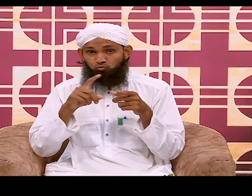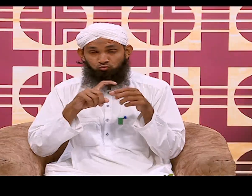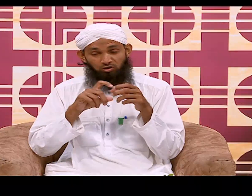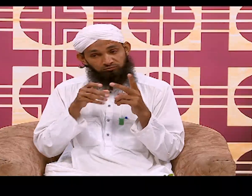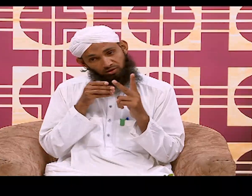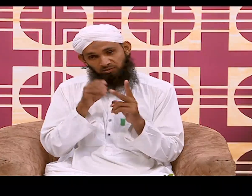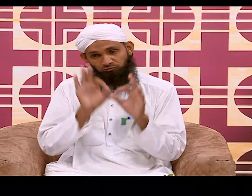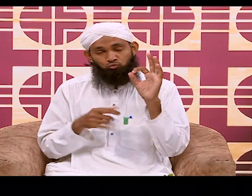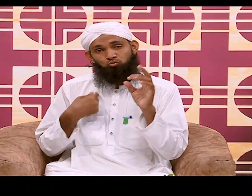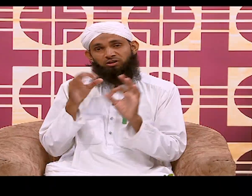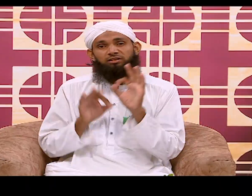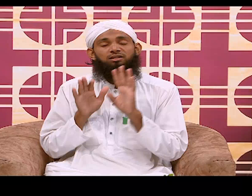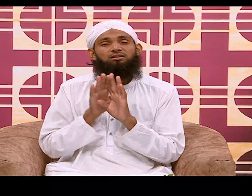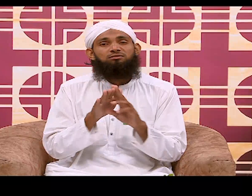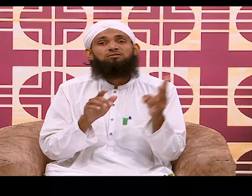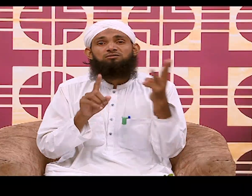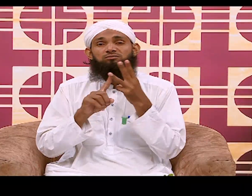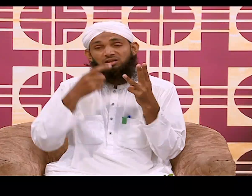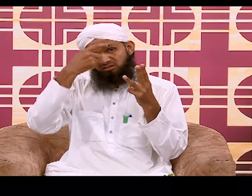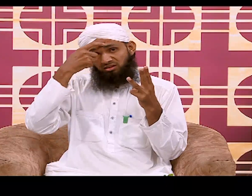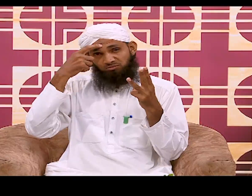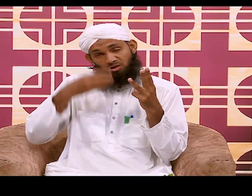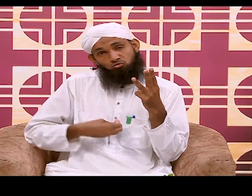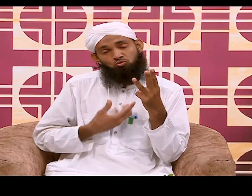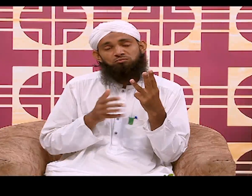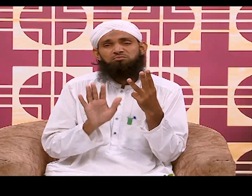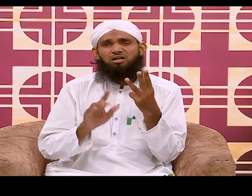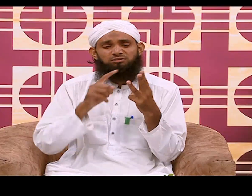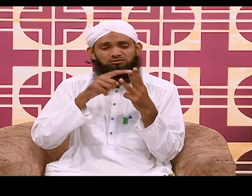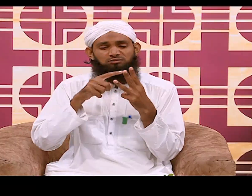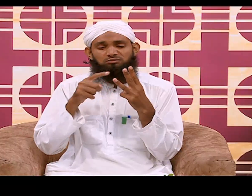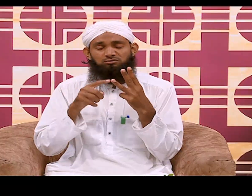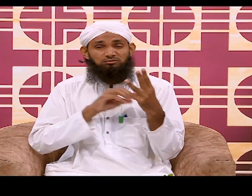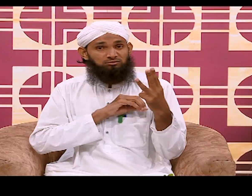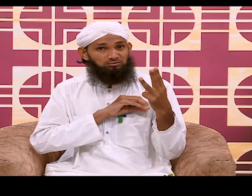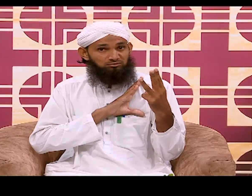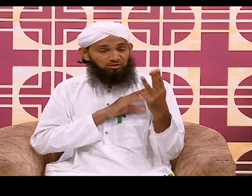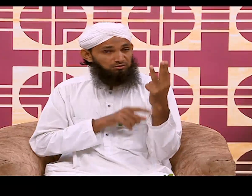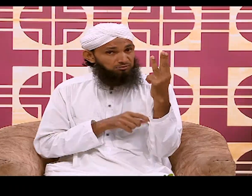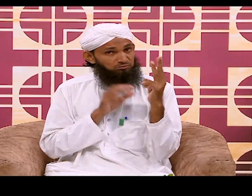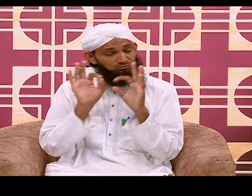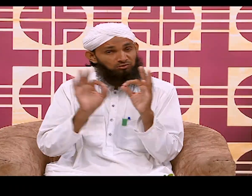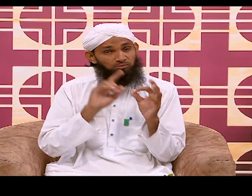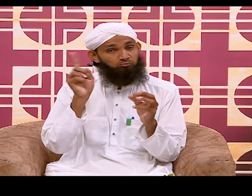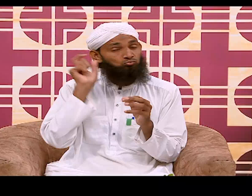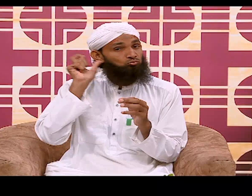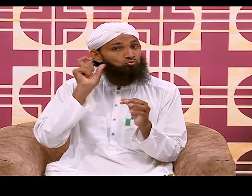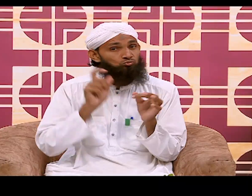رکنا، نمبر 3 اور تقدیر پر راضی رہنا۔ ان تین باتوں پر عمل کرتے رہنا یہ مسلمان کی